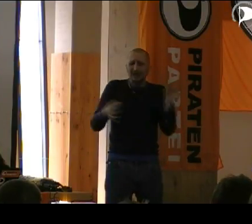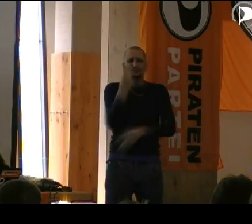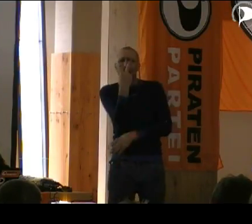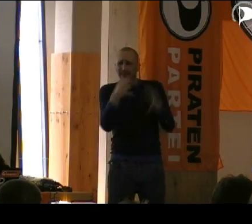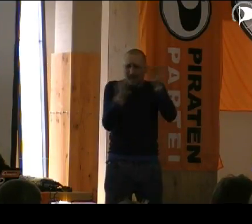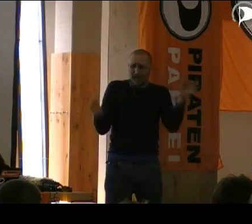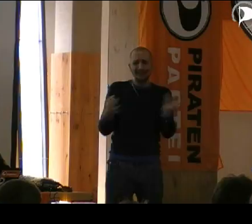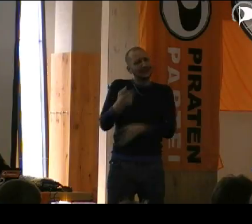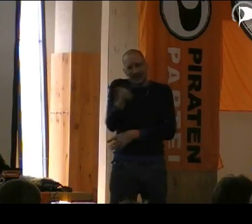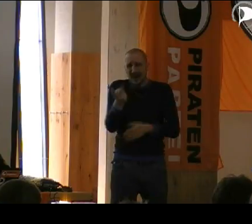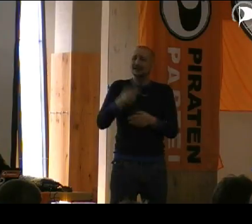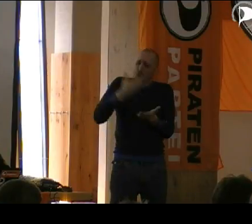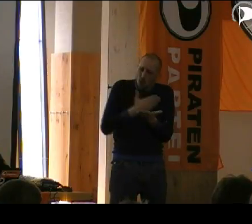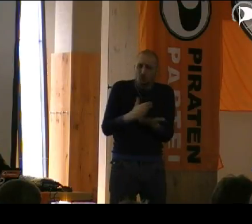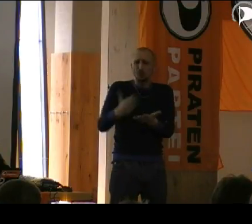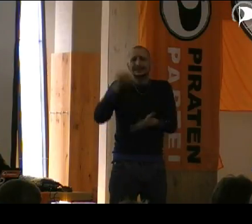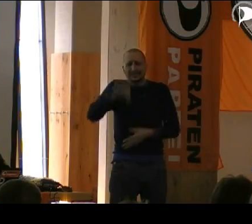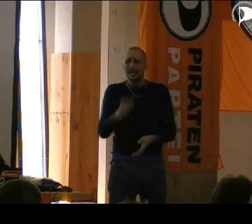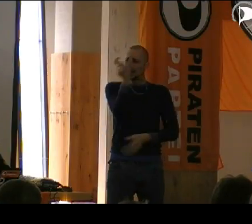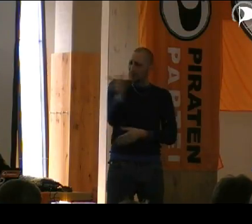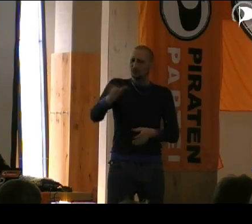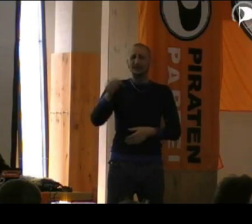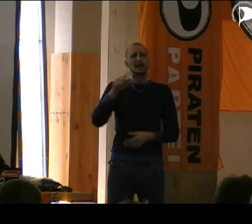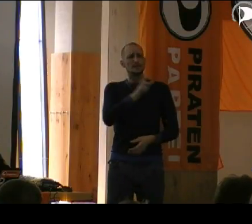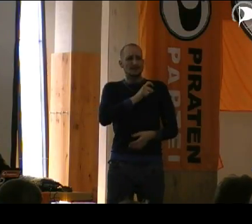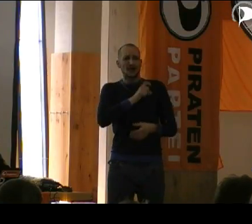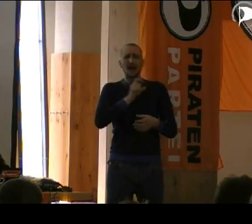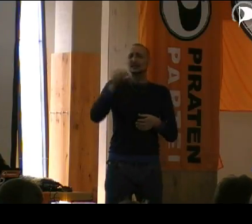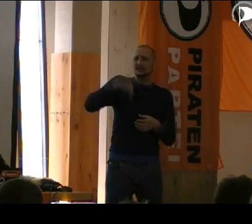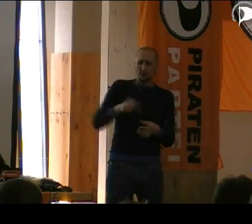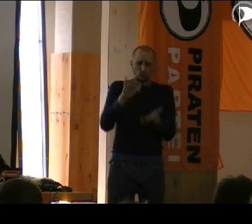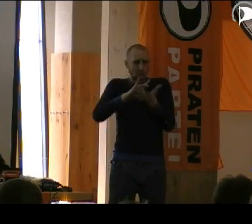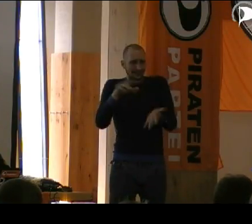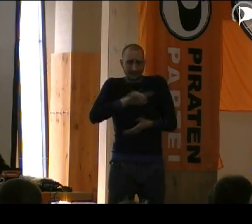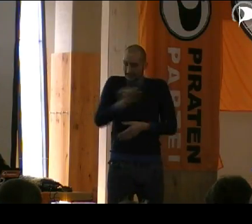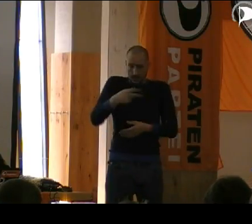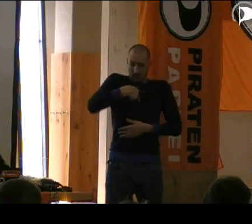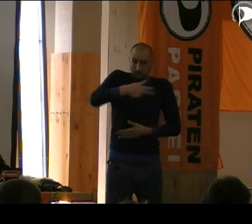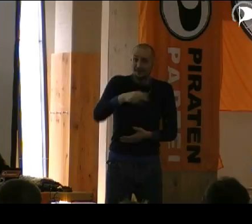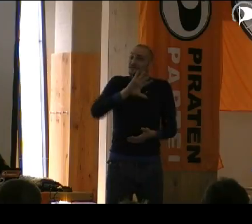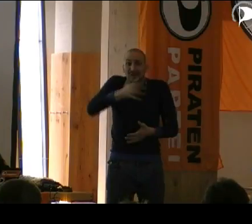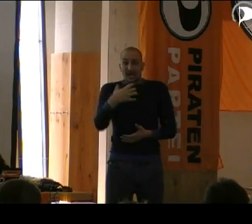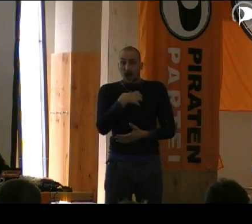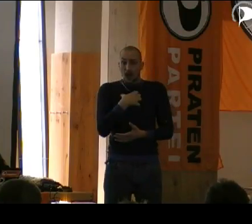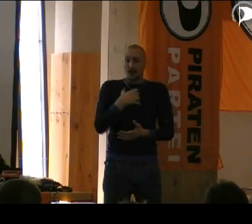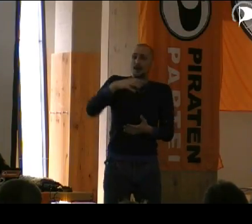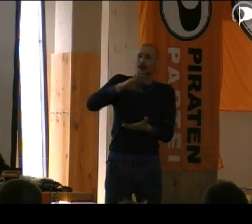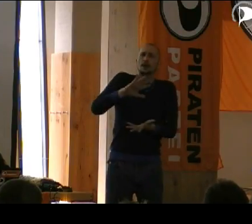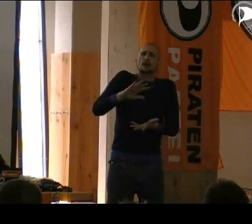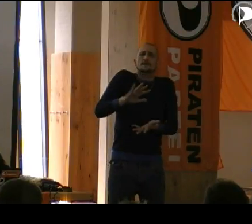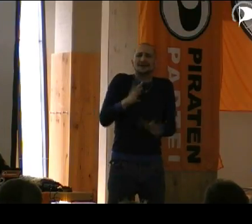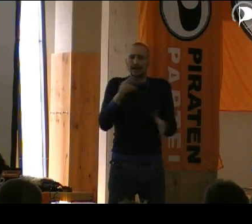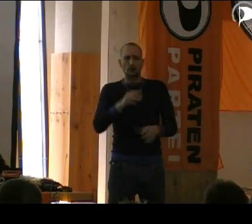sind das ist völlig in ordnung menschen können auch mal private gründe haben nicht zu antworten menschen sind vielleicht mal krank menschen sind vielleicht mal die uhr